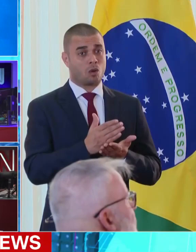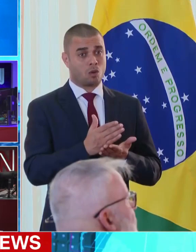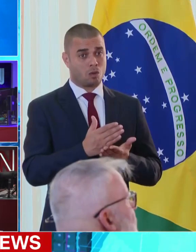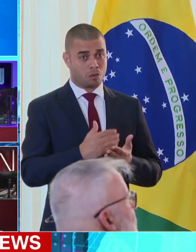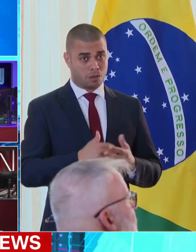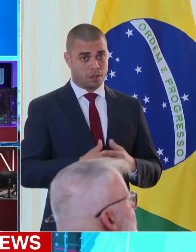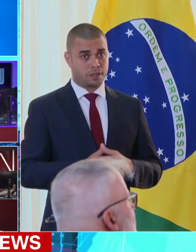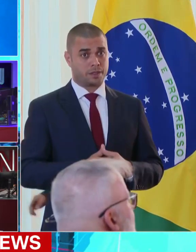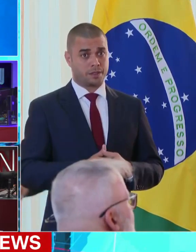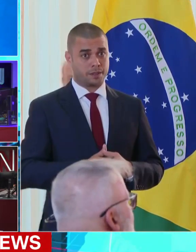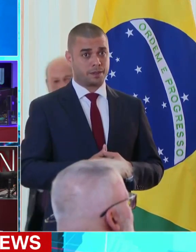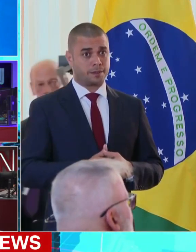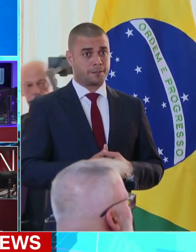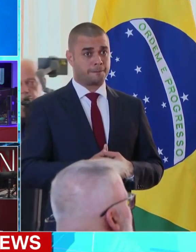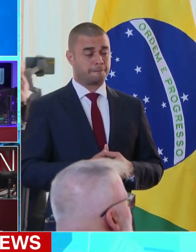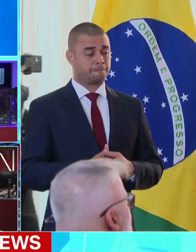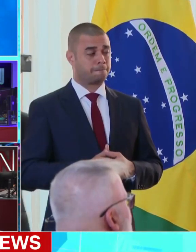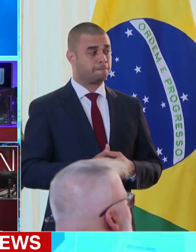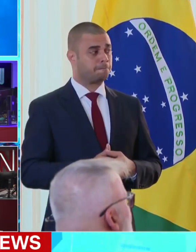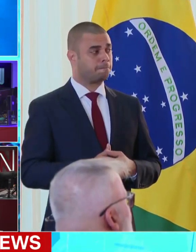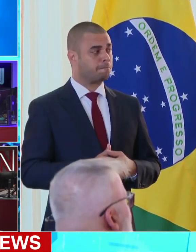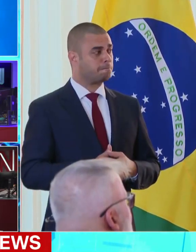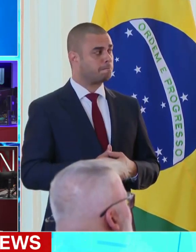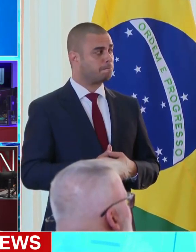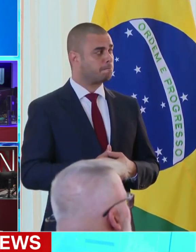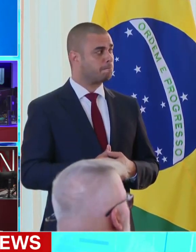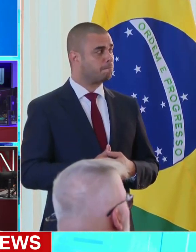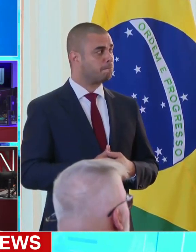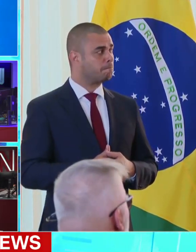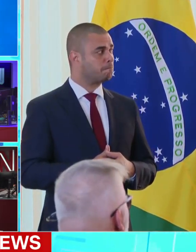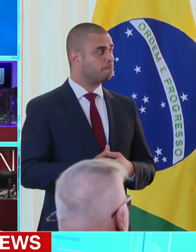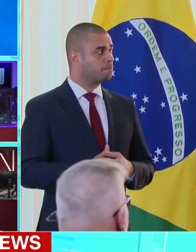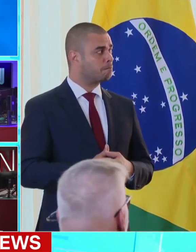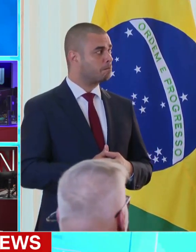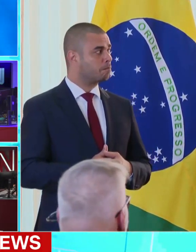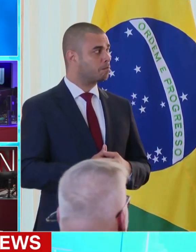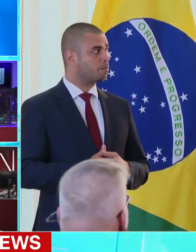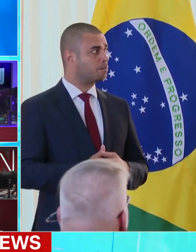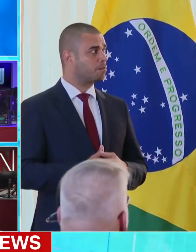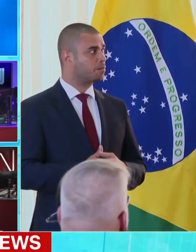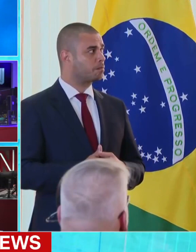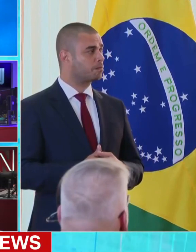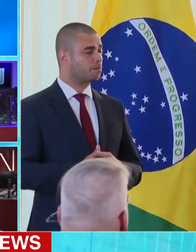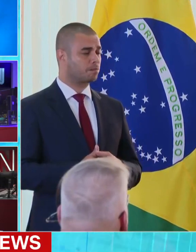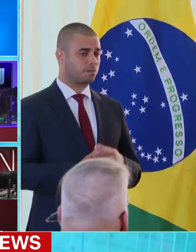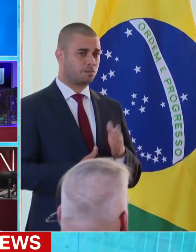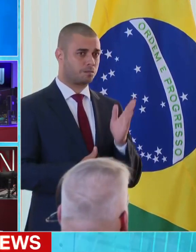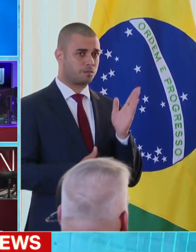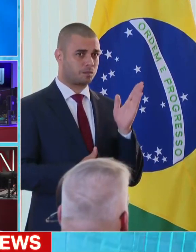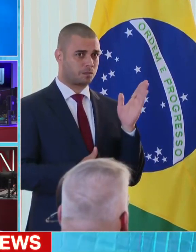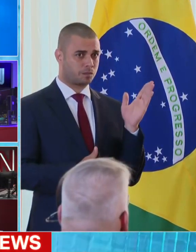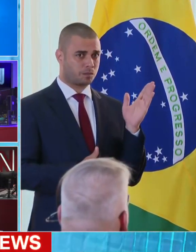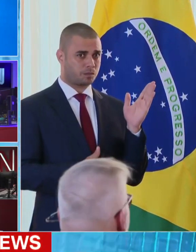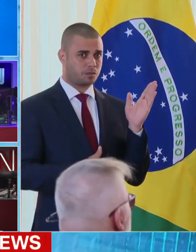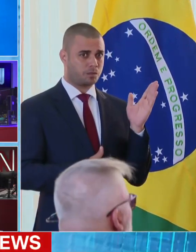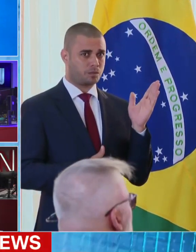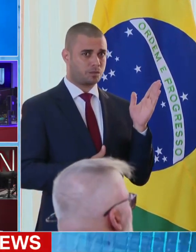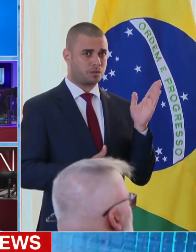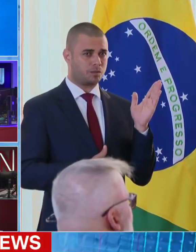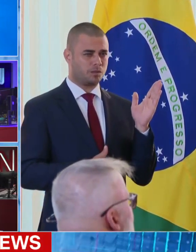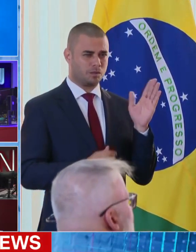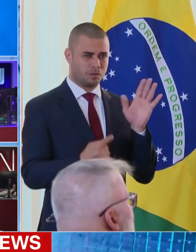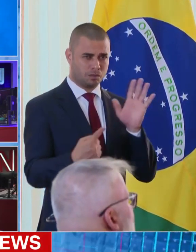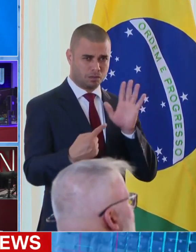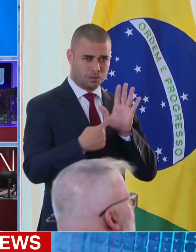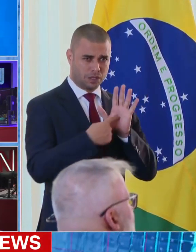expressão discursos assim dissociadas de fatos estabelecidos não se justificam no campo da